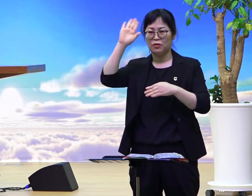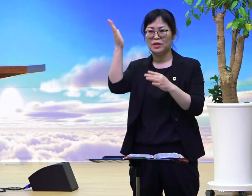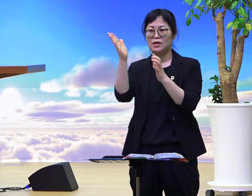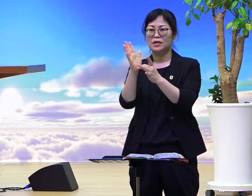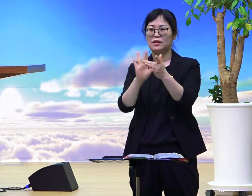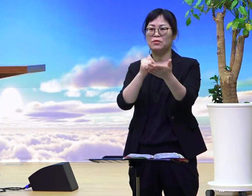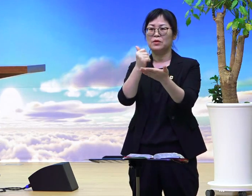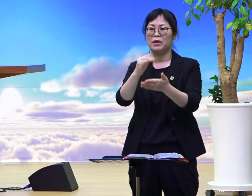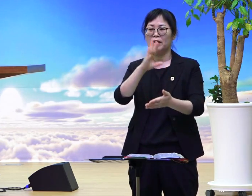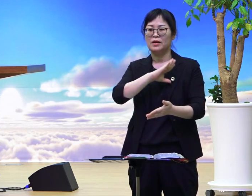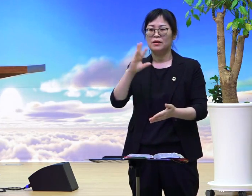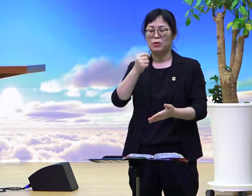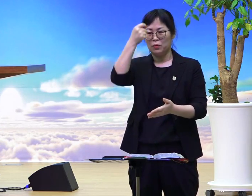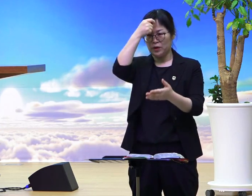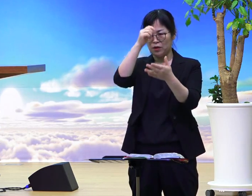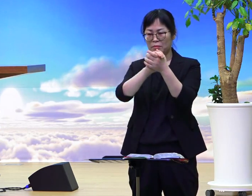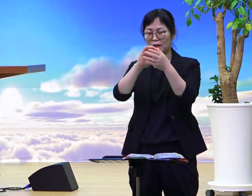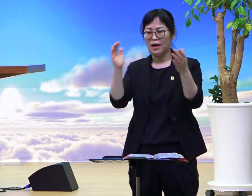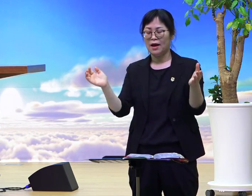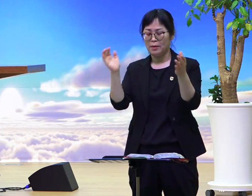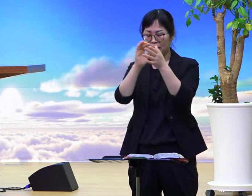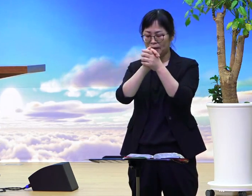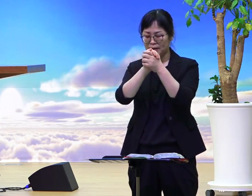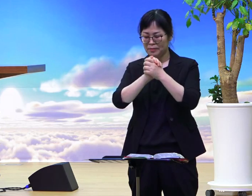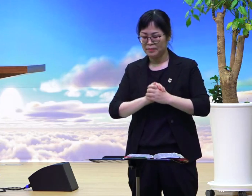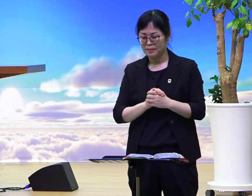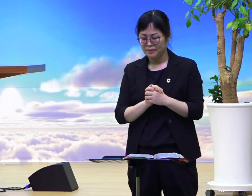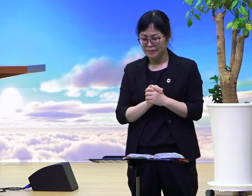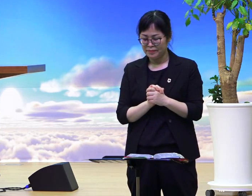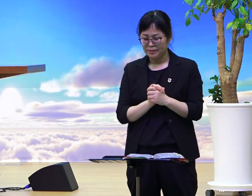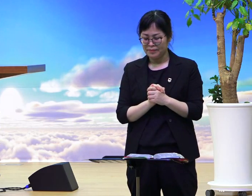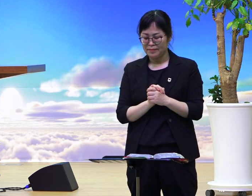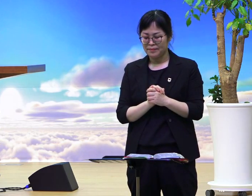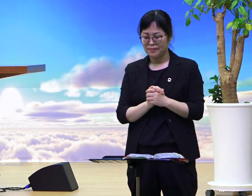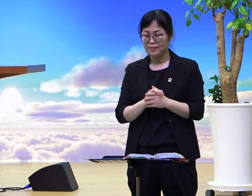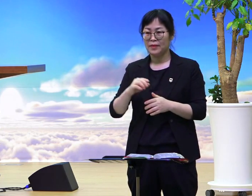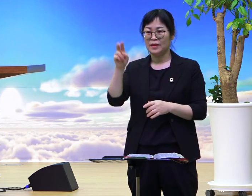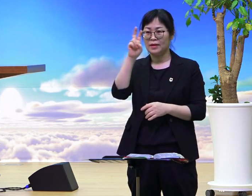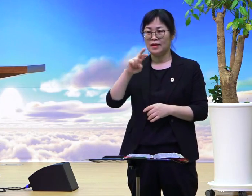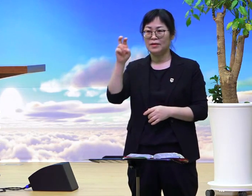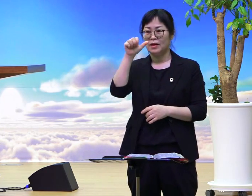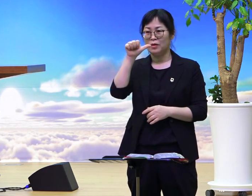예수님의 이름으로 기원하옵나이다. 아멘.